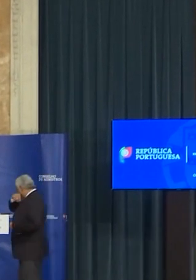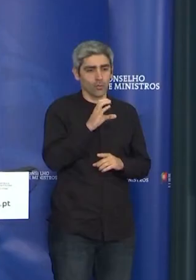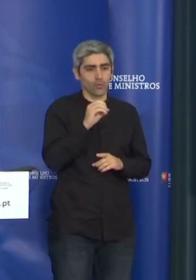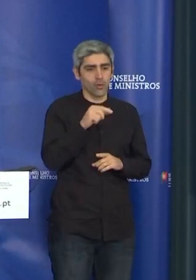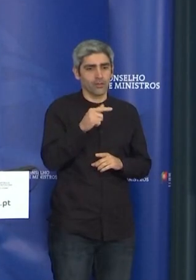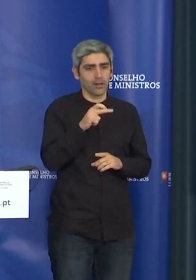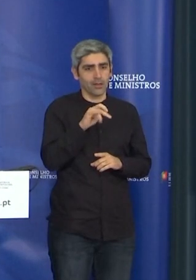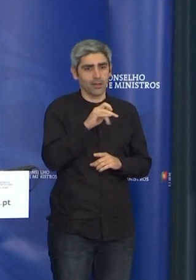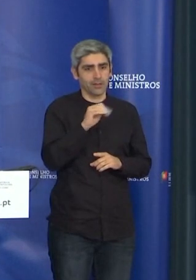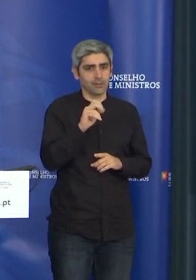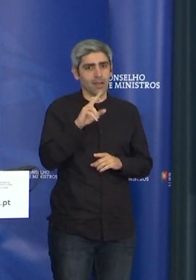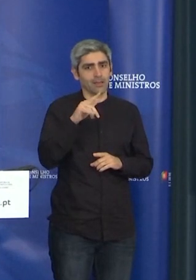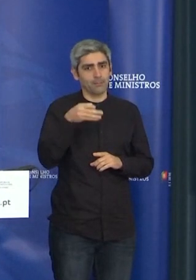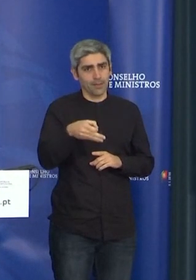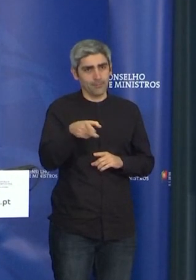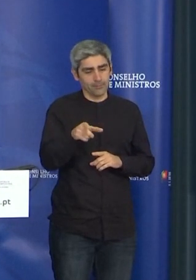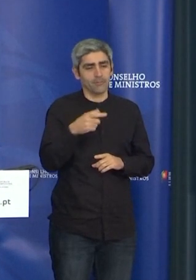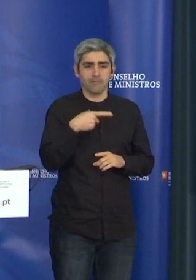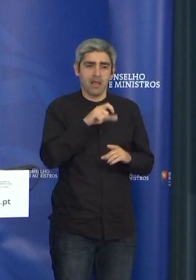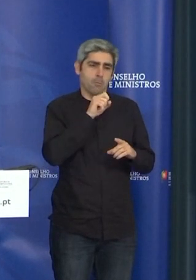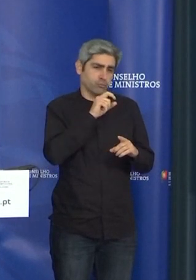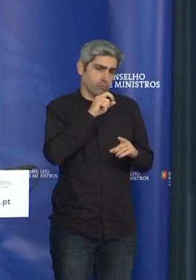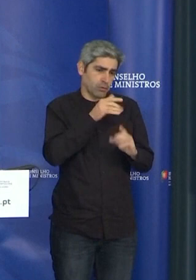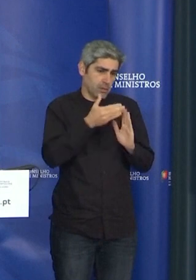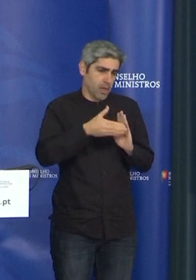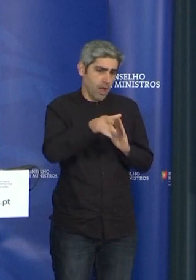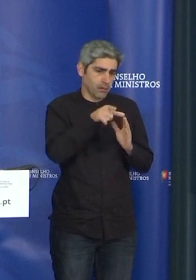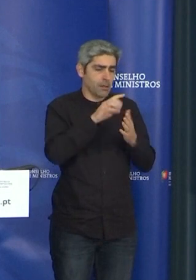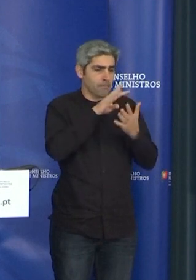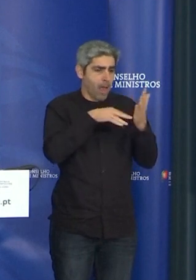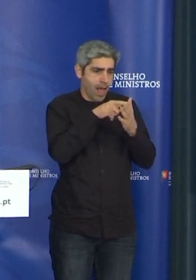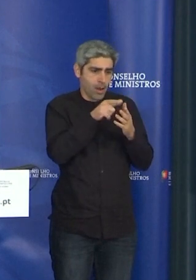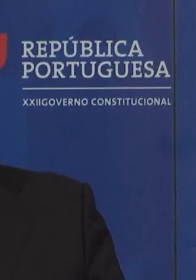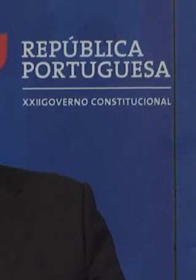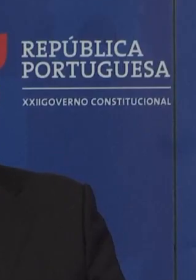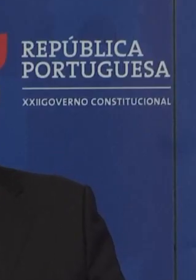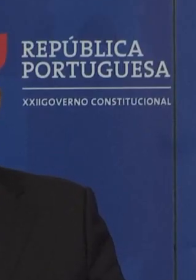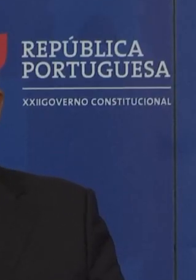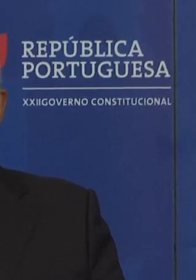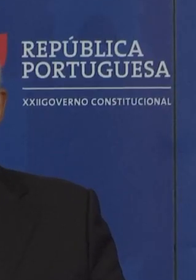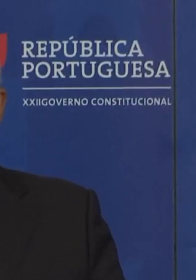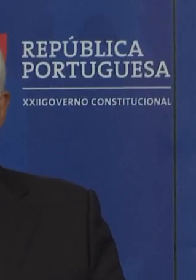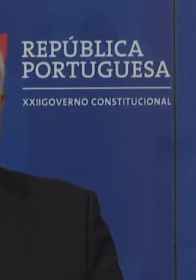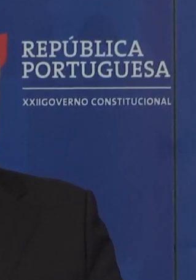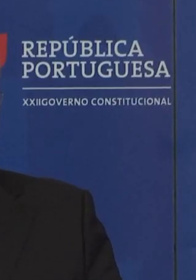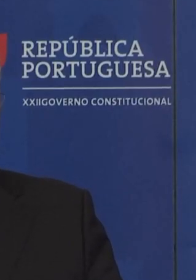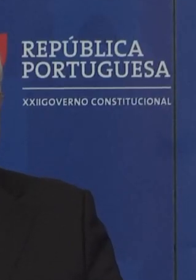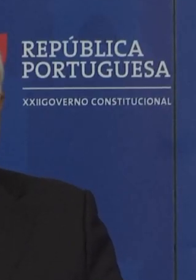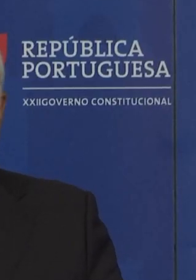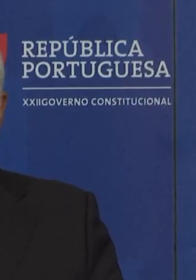den Sicherheitsabstand. Ministerpräsident Antonio Costa motivierte seine Landsleute, per App vorher nachzuschauen, ob